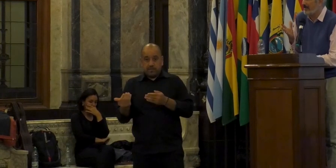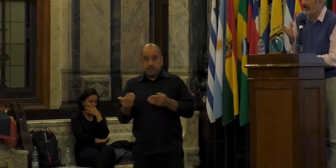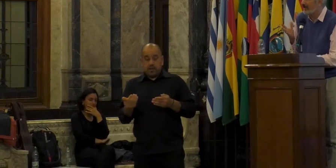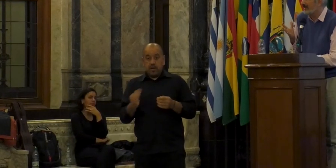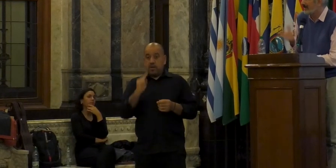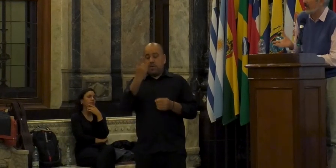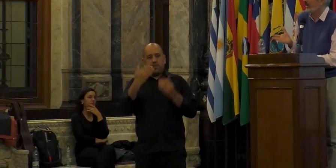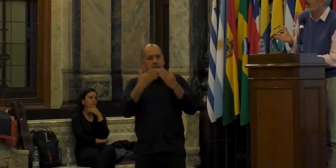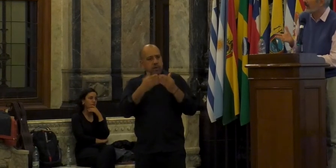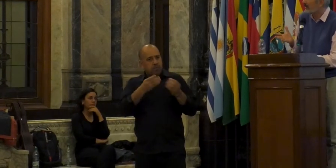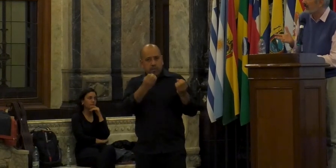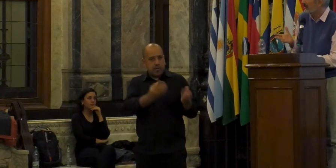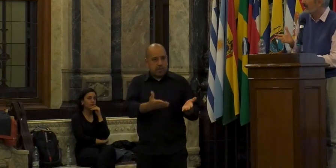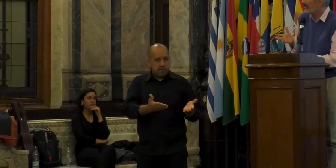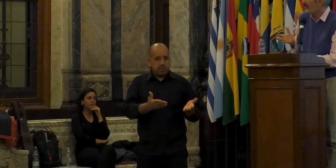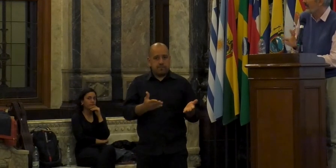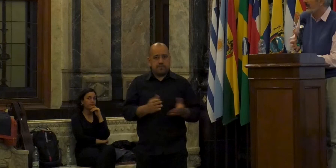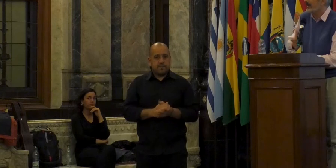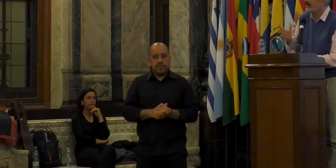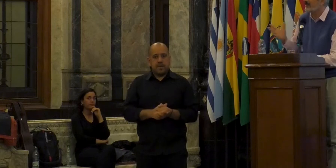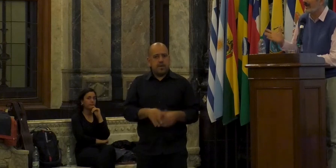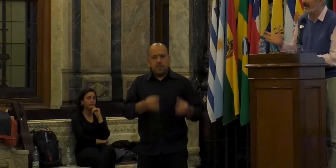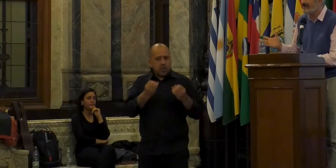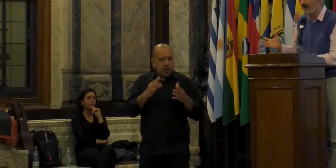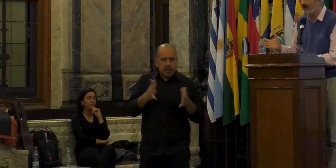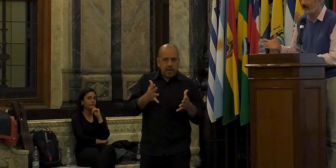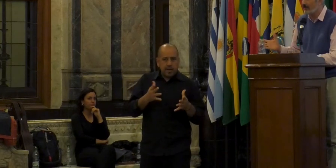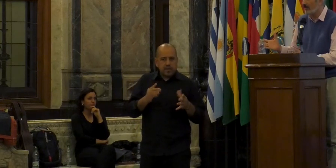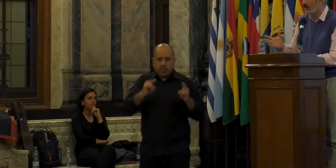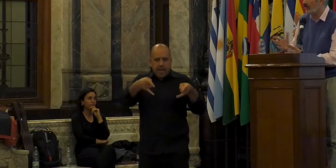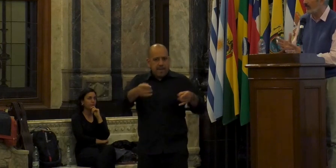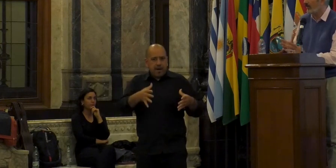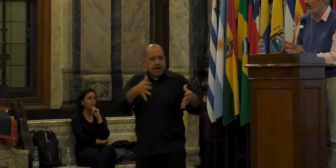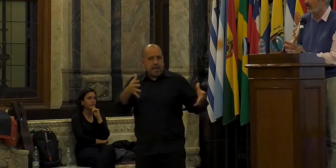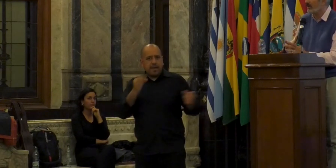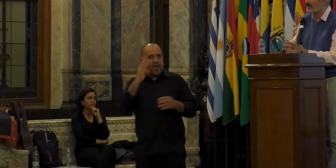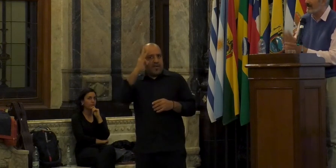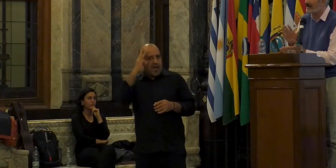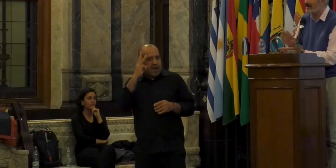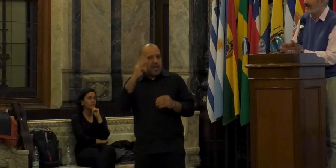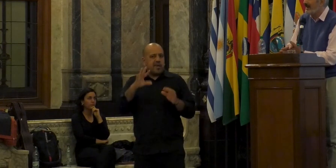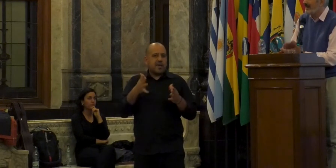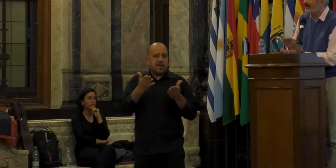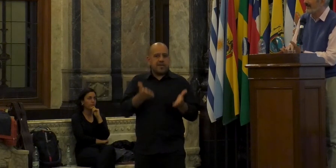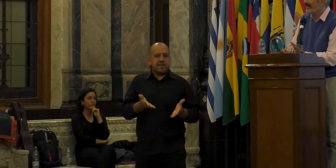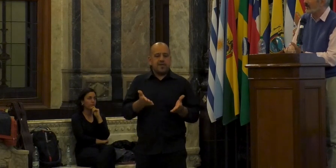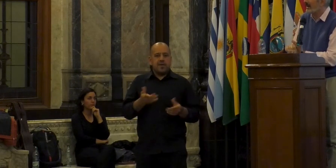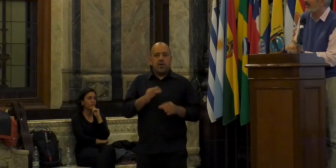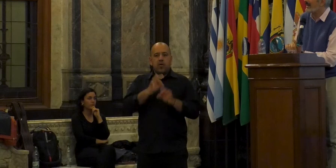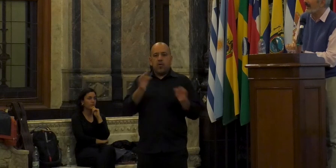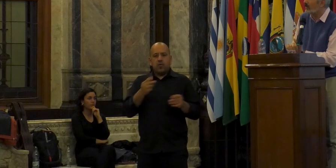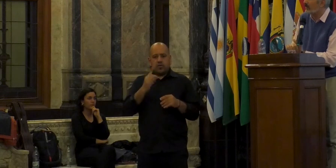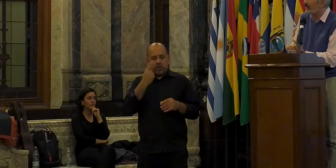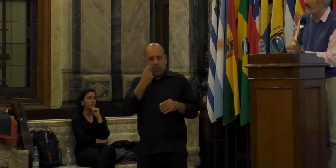Y la primera pregunta va a ser, ¿por qué? Dice, ¿qué quieres, una king size? ¿O es que ya se nota